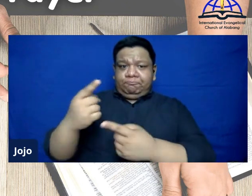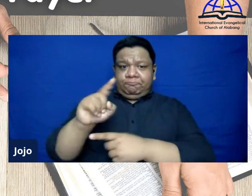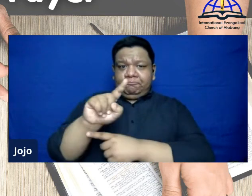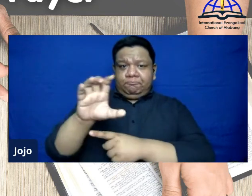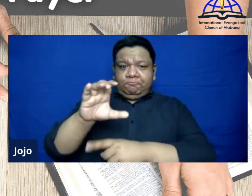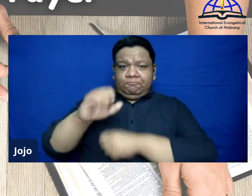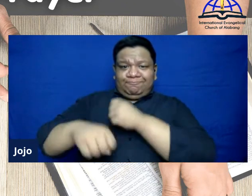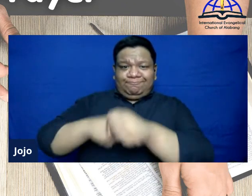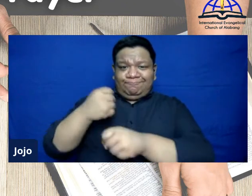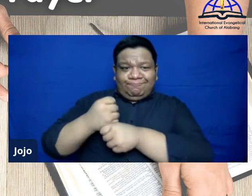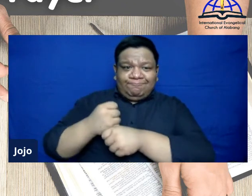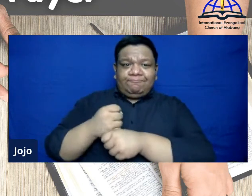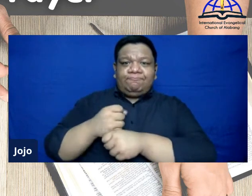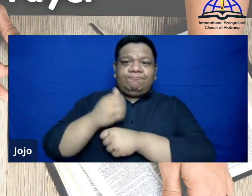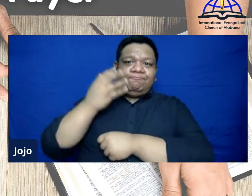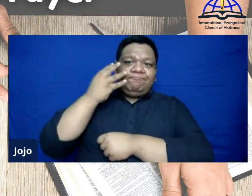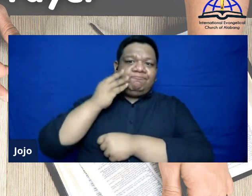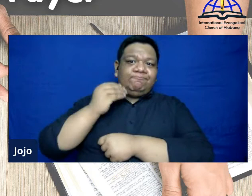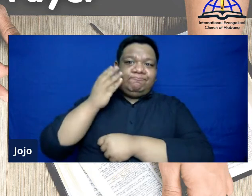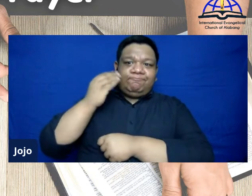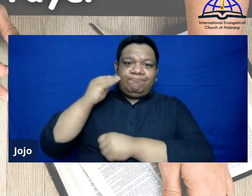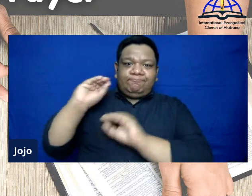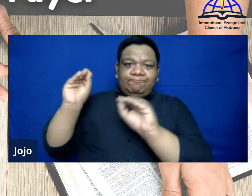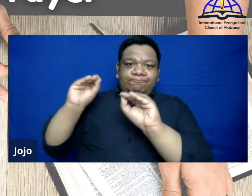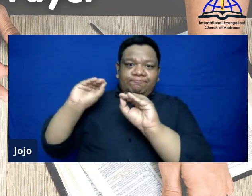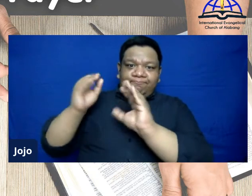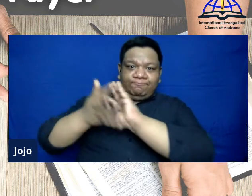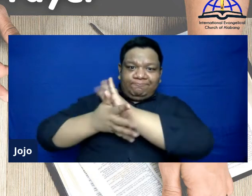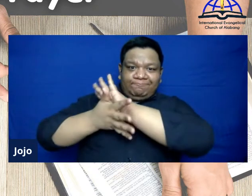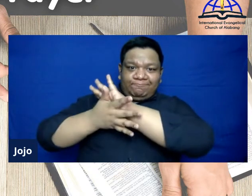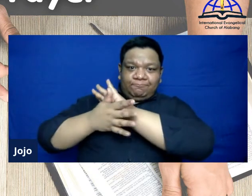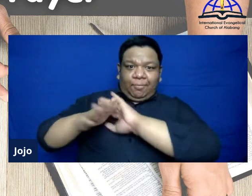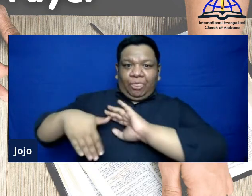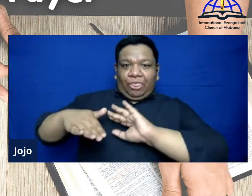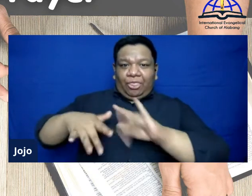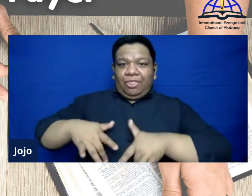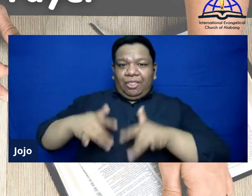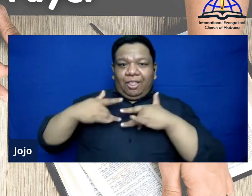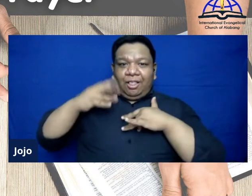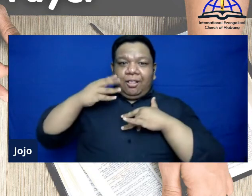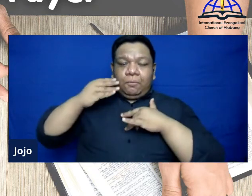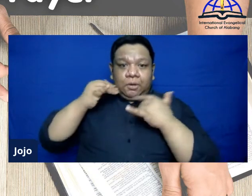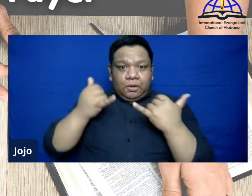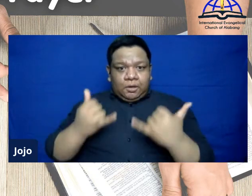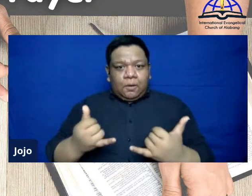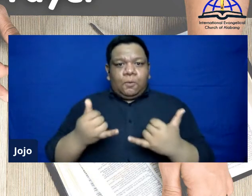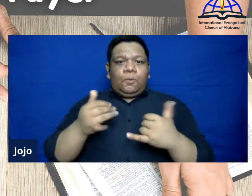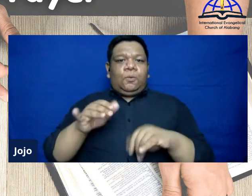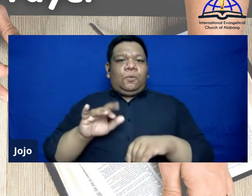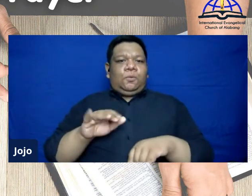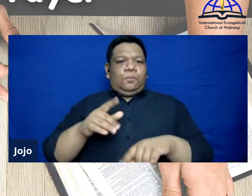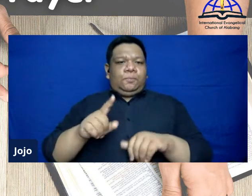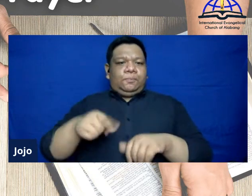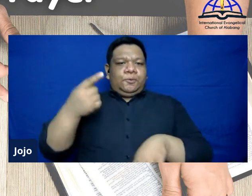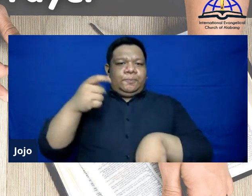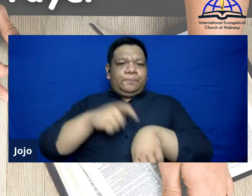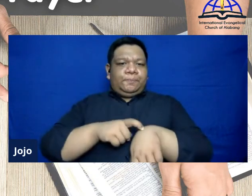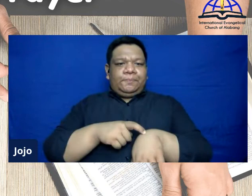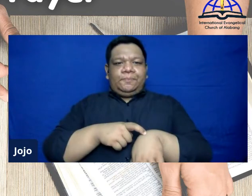ay nakaranas ng pandemya, eh, hindi pa nga tayo buhay noong panahon na yun. Ngayon, eh, parang nag-full circle na naman.